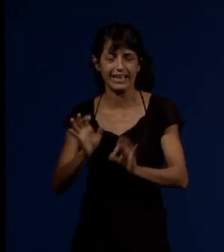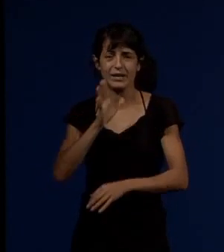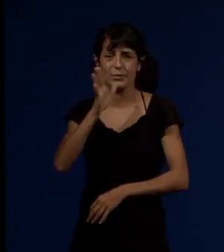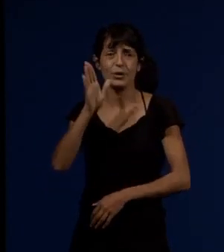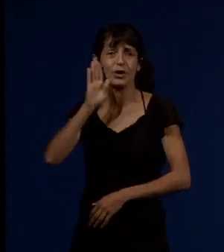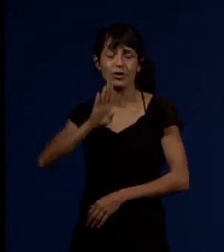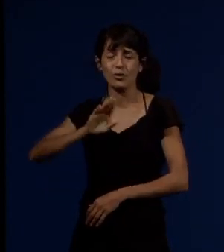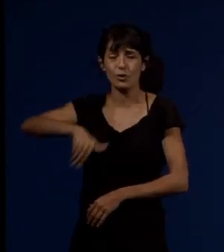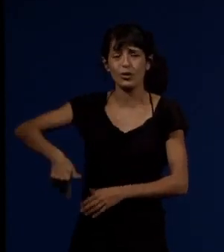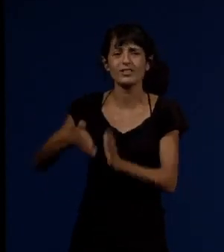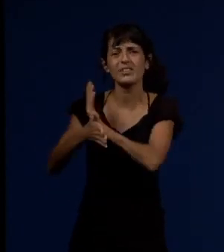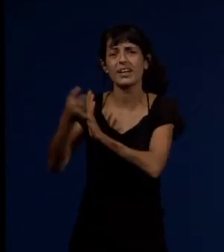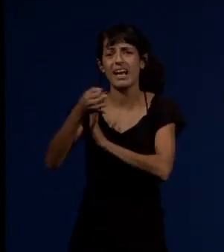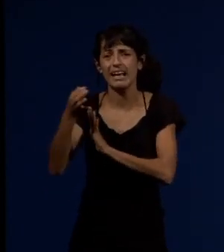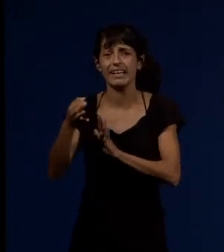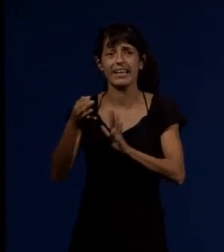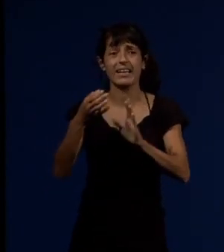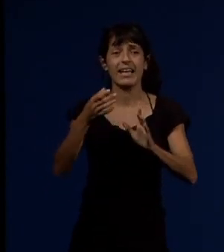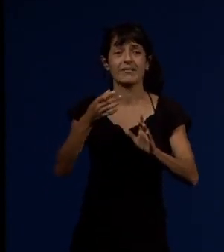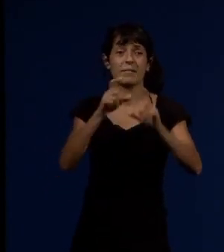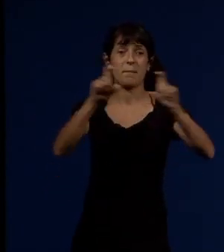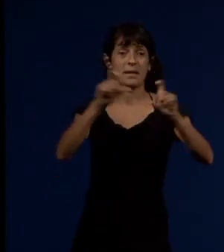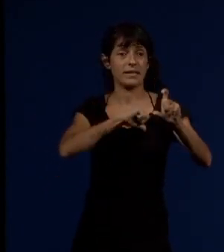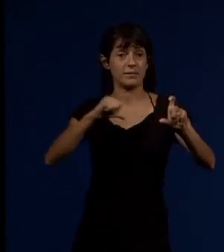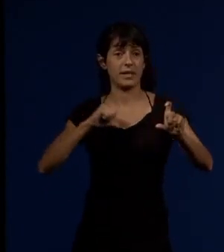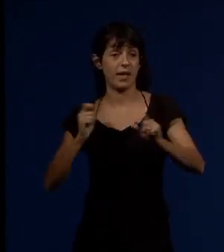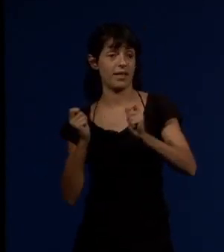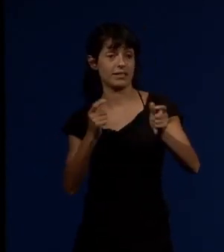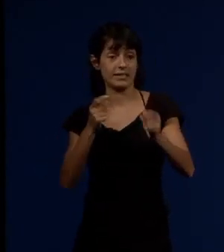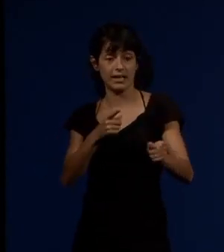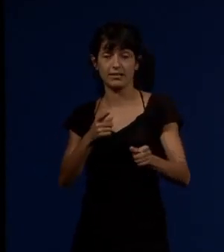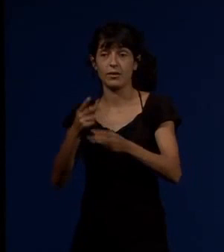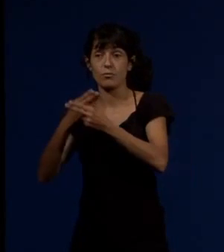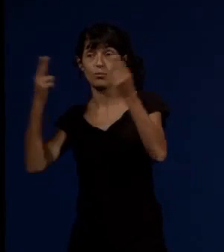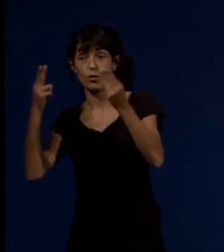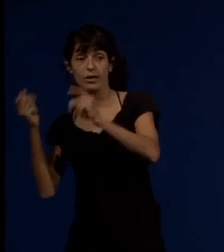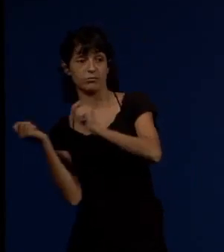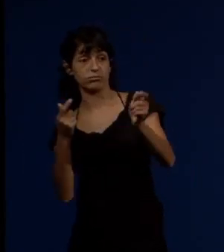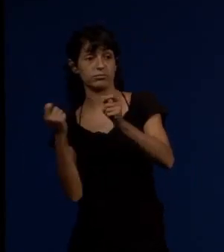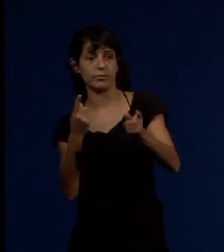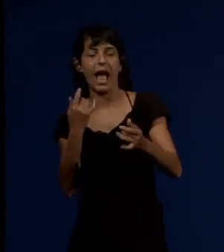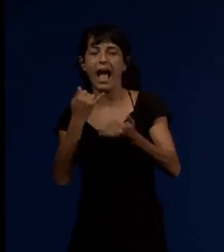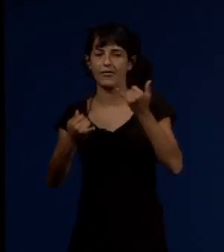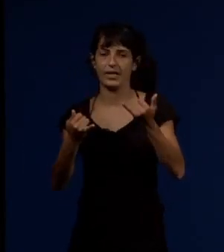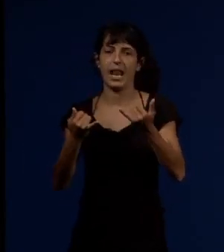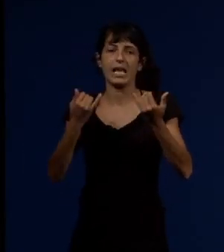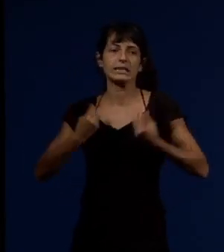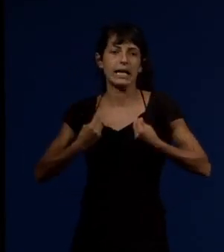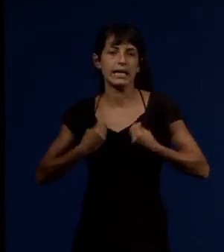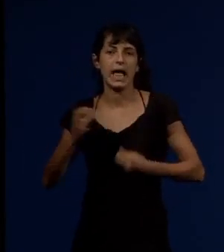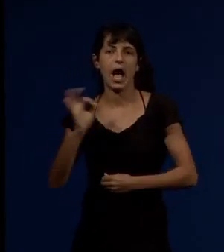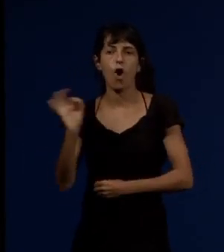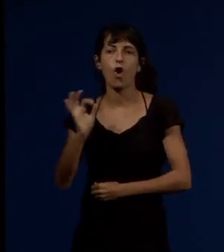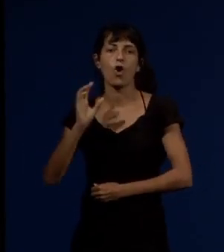consiste en privatizar recursos, sacar recursos do público para finalmente privatizar a sanidade, privatizar a